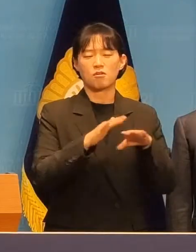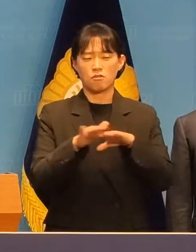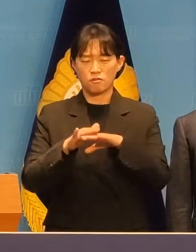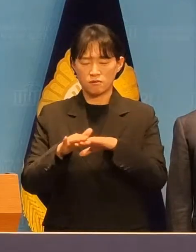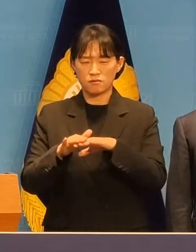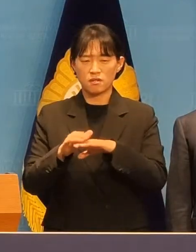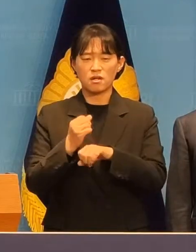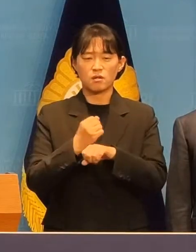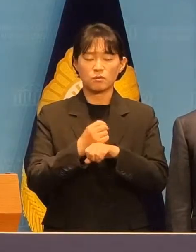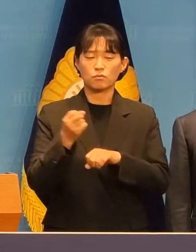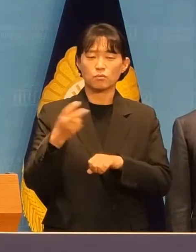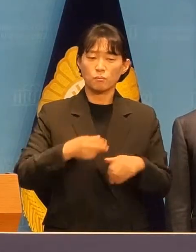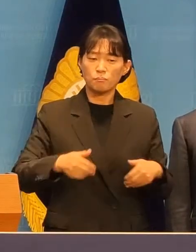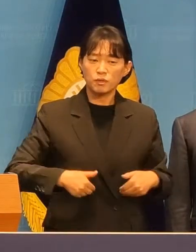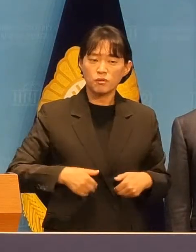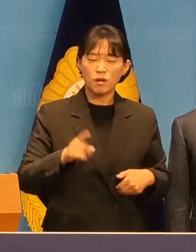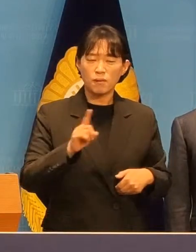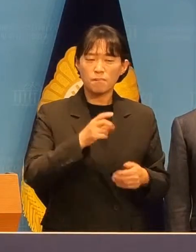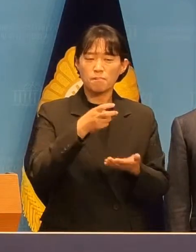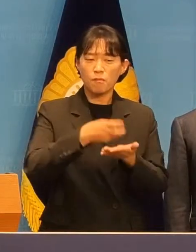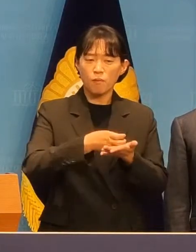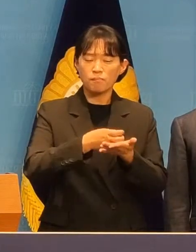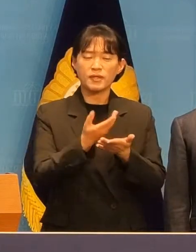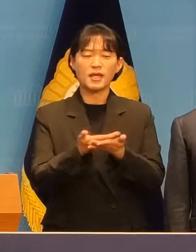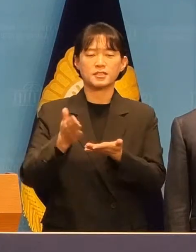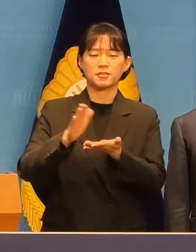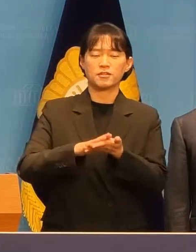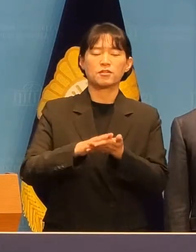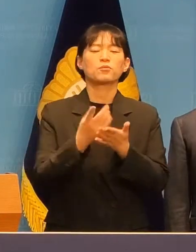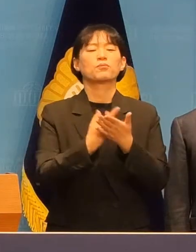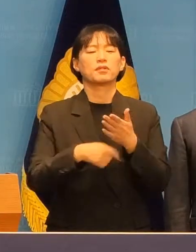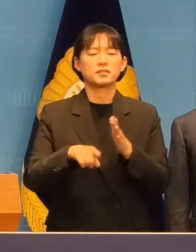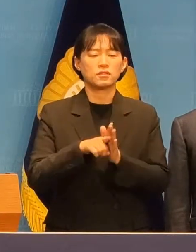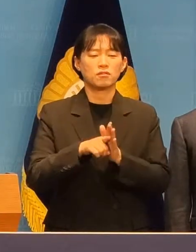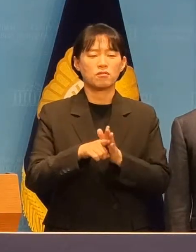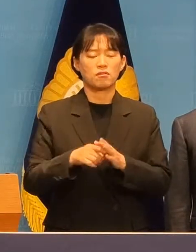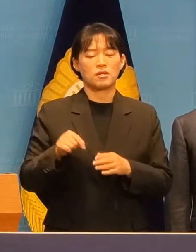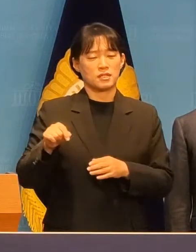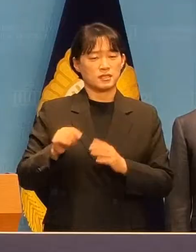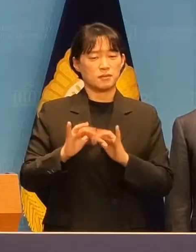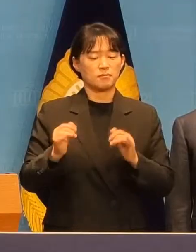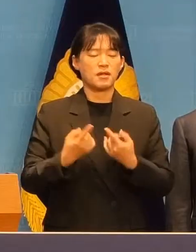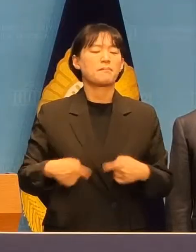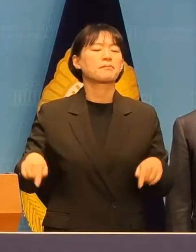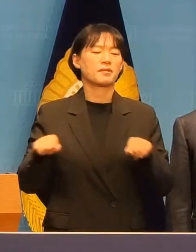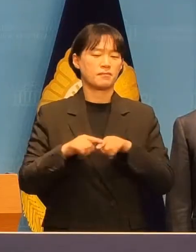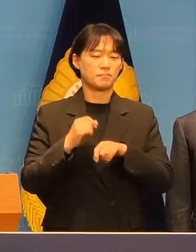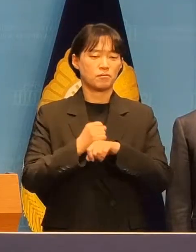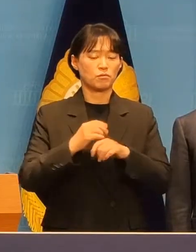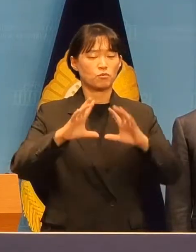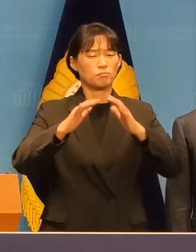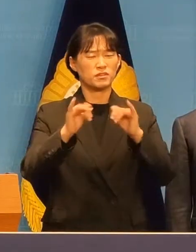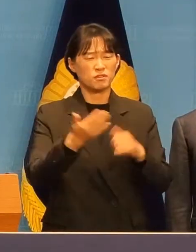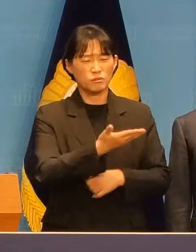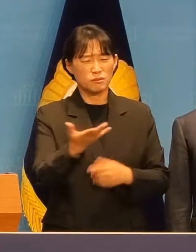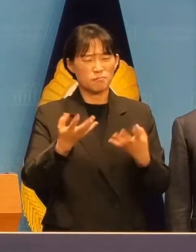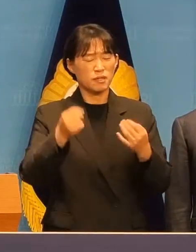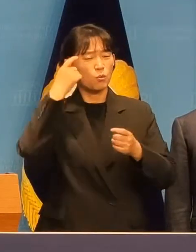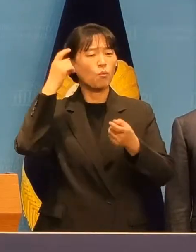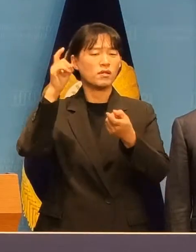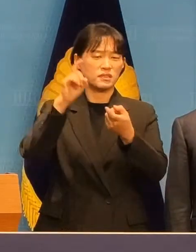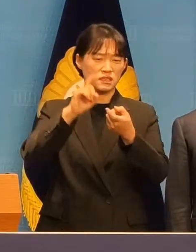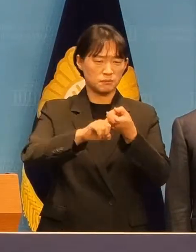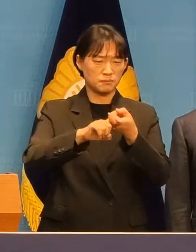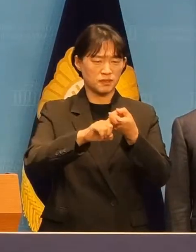해결하고 또한 필요한 제도 개선을 하고자 이분들과 함께 했습니다. 국민 여러분의 많은 관심이